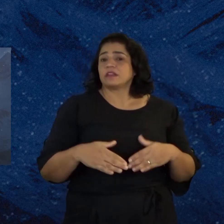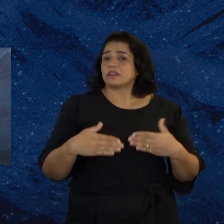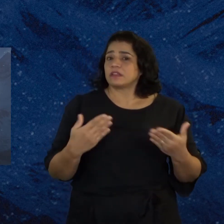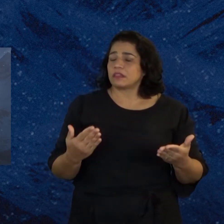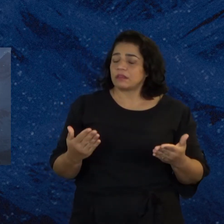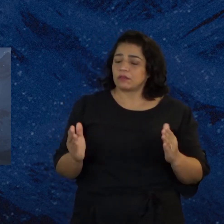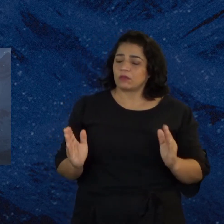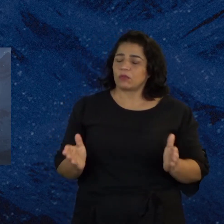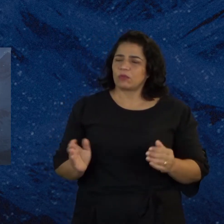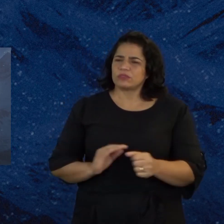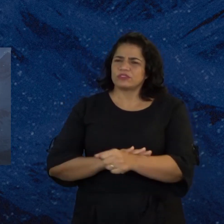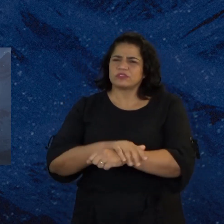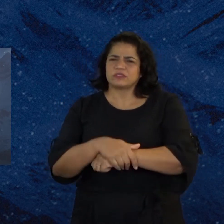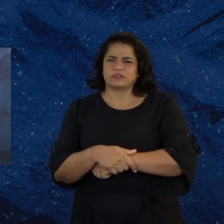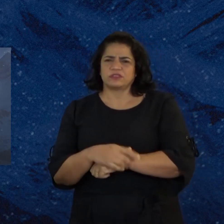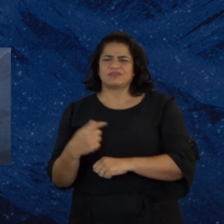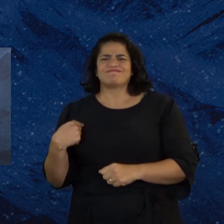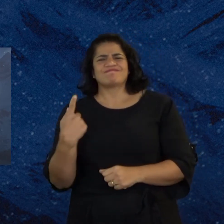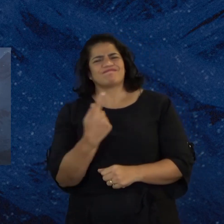um único Deus.